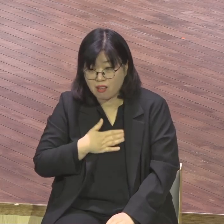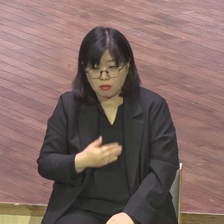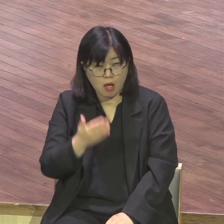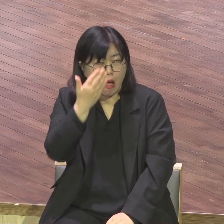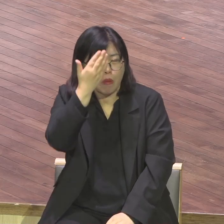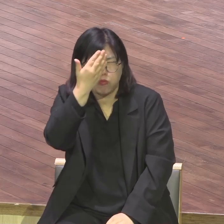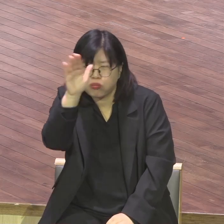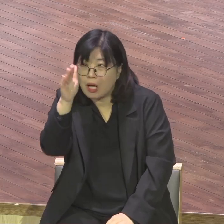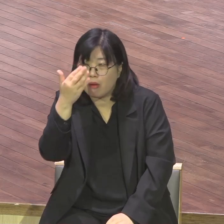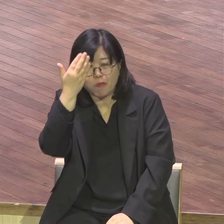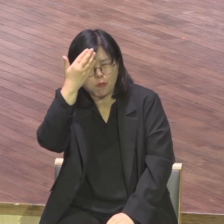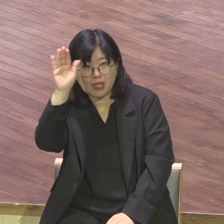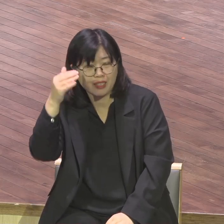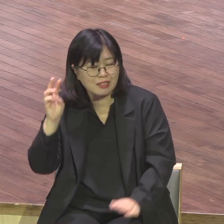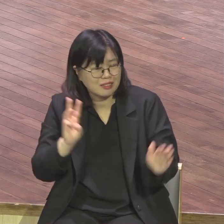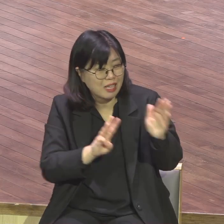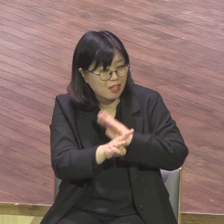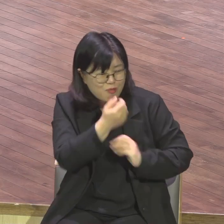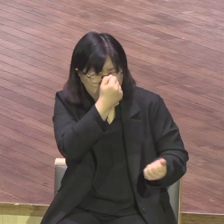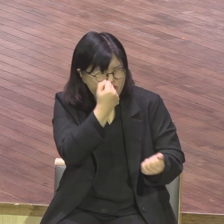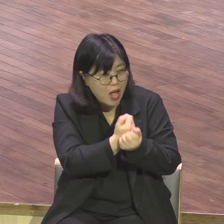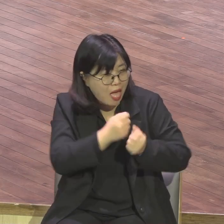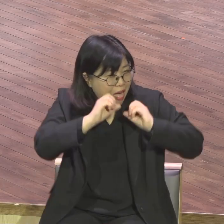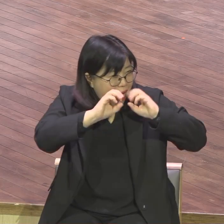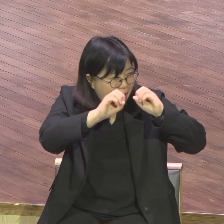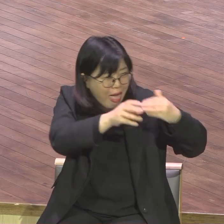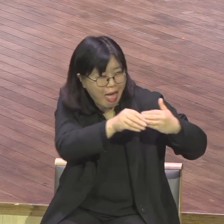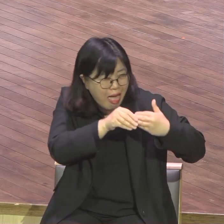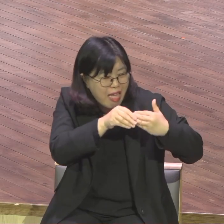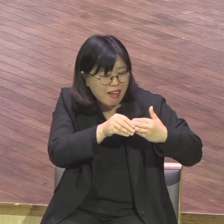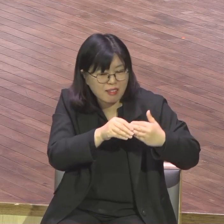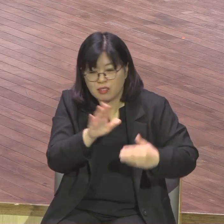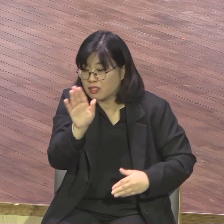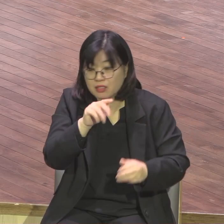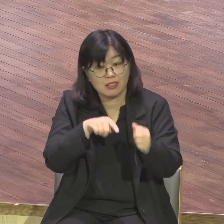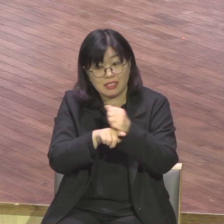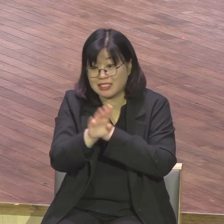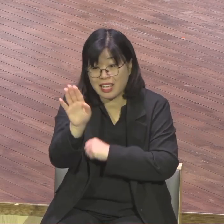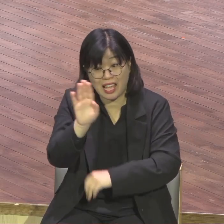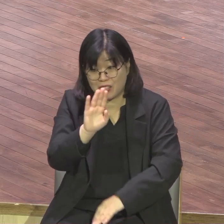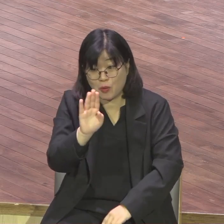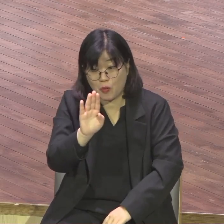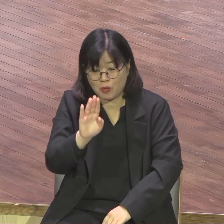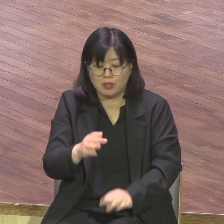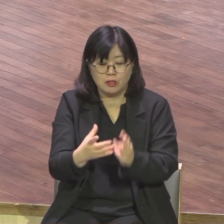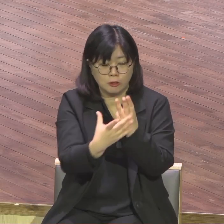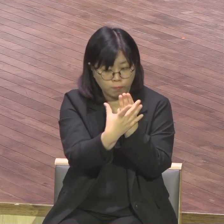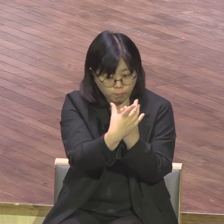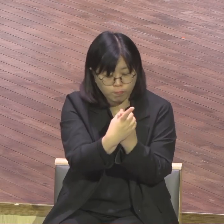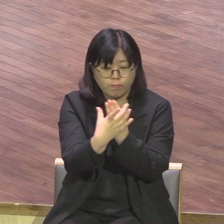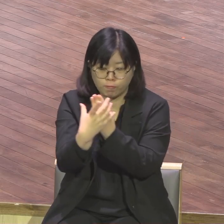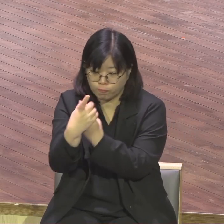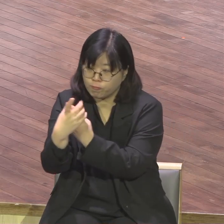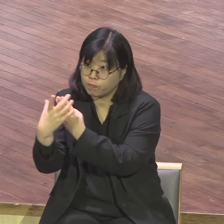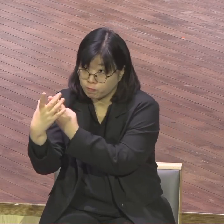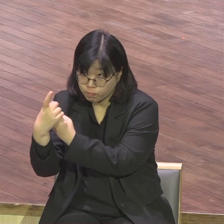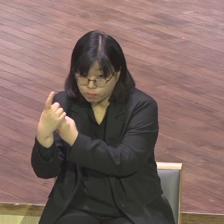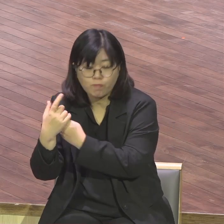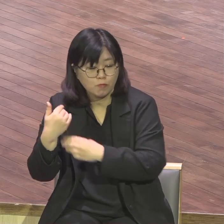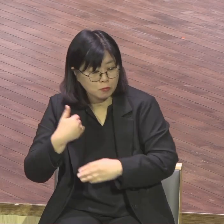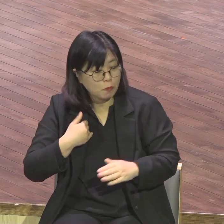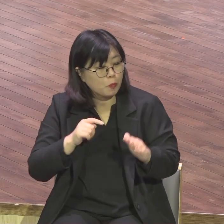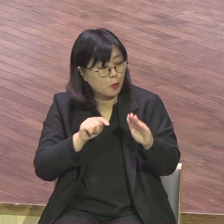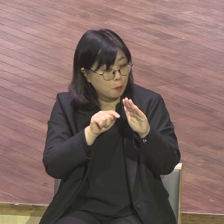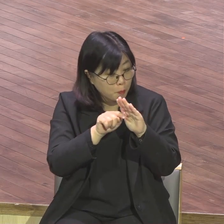한 사람이 딱 전도해서 데려오면 그 사람을 교회화 만들어 교회화 교회 정착하도록 도와주는 역할을 두 사람이 하는 거예요.